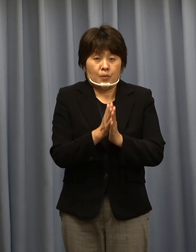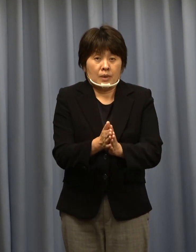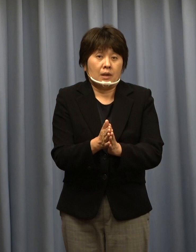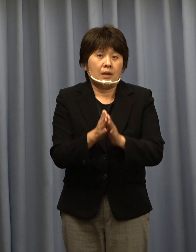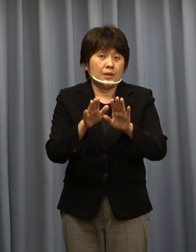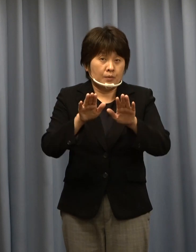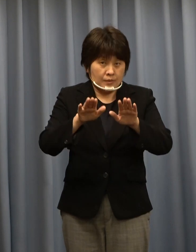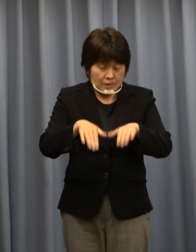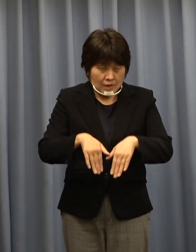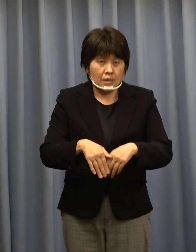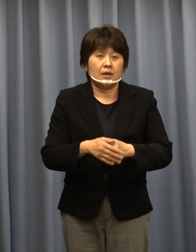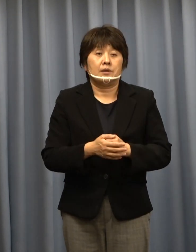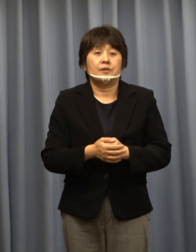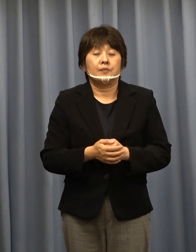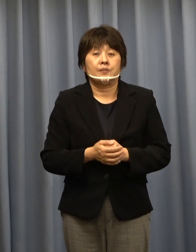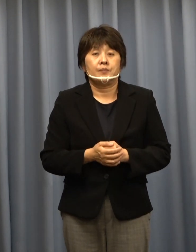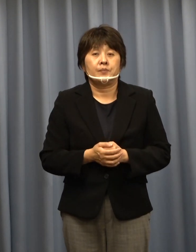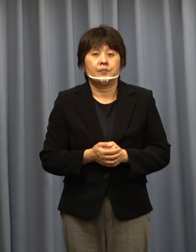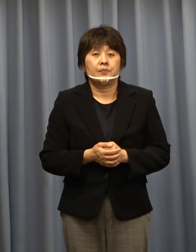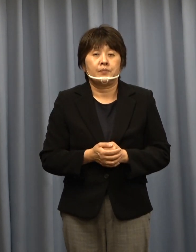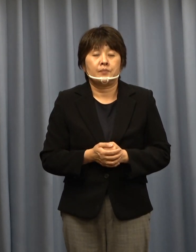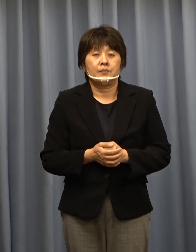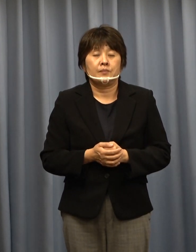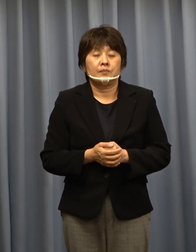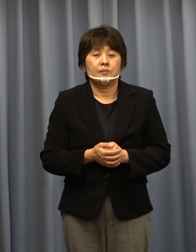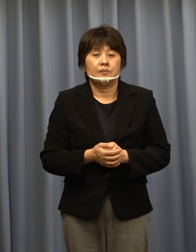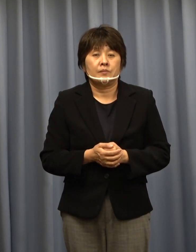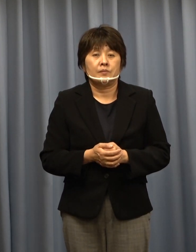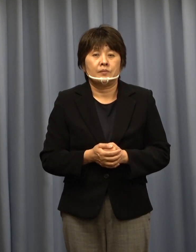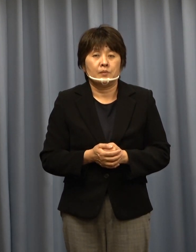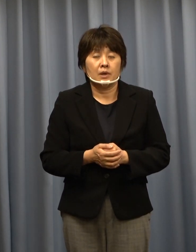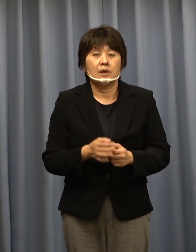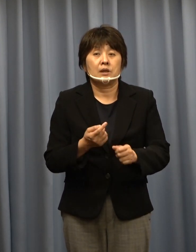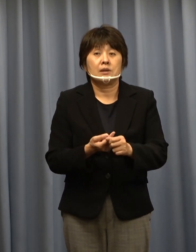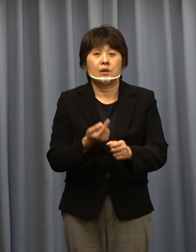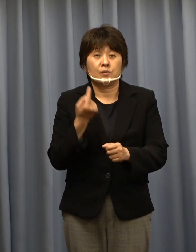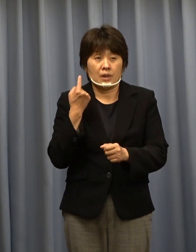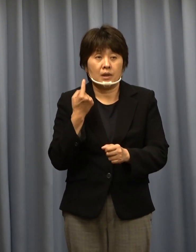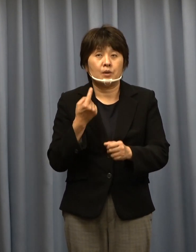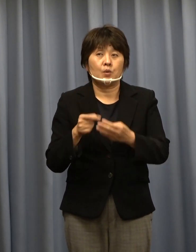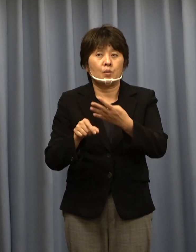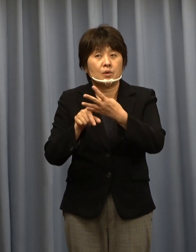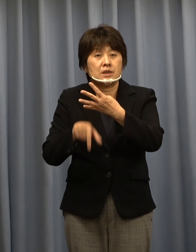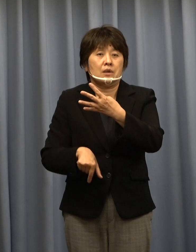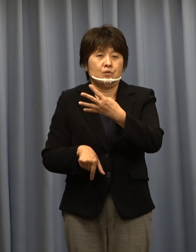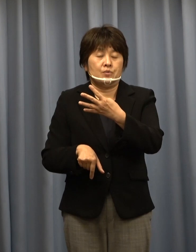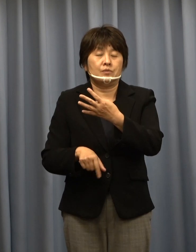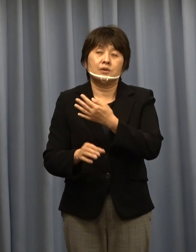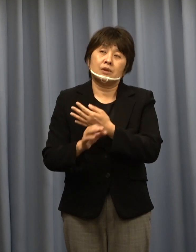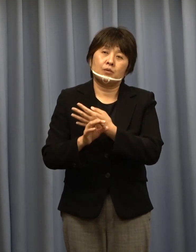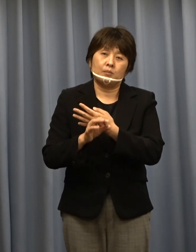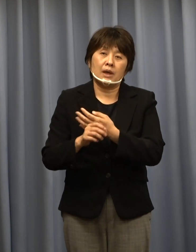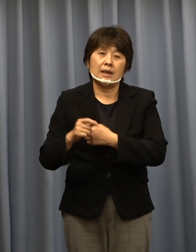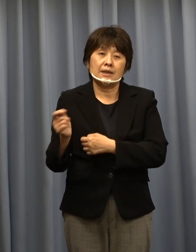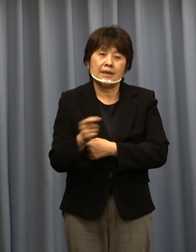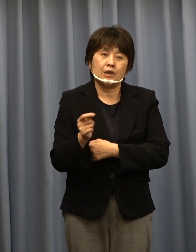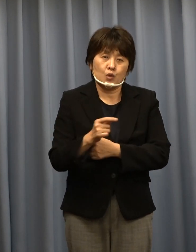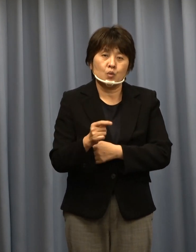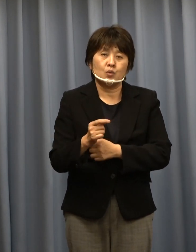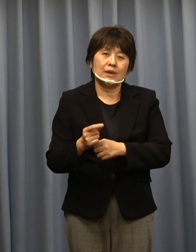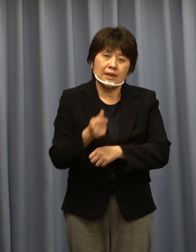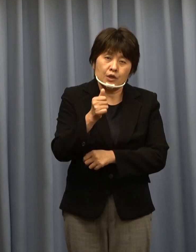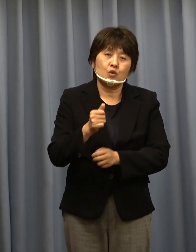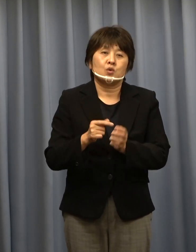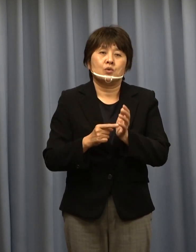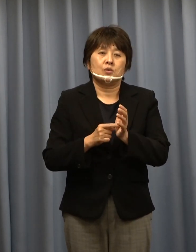させていただいてまいりました。でそれについては昨年の、4月の例えば緊急事態宣言